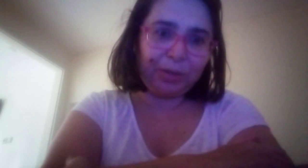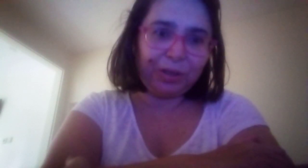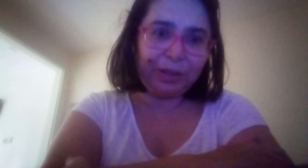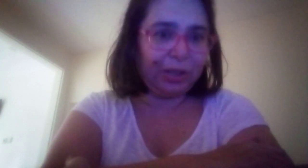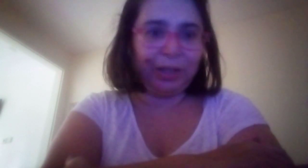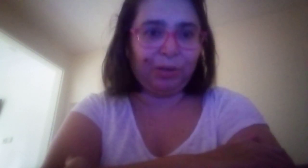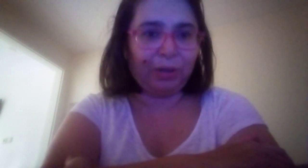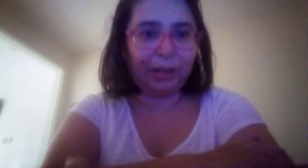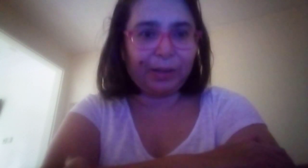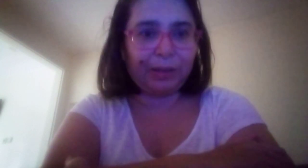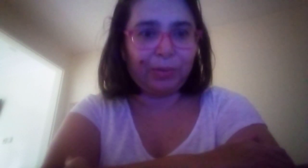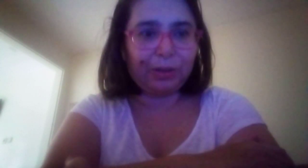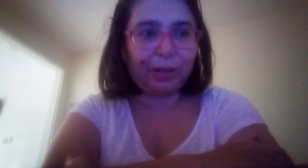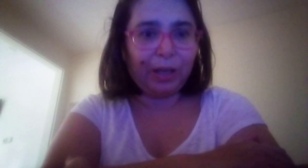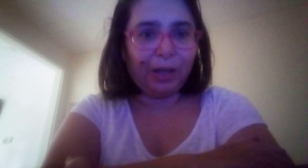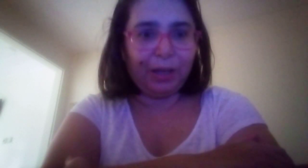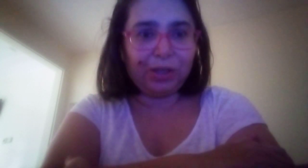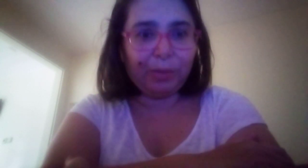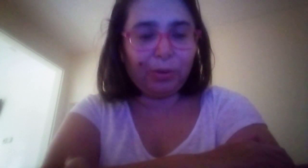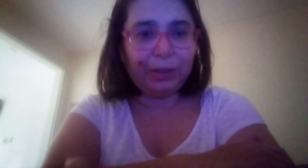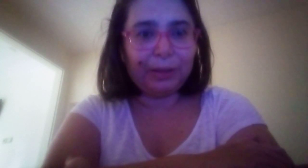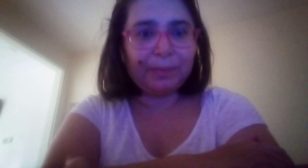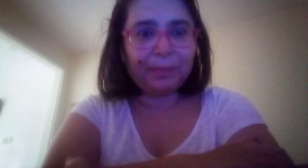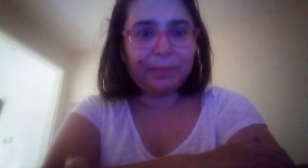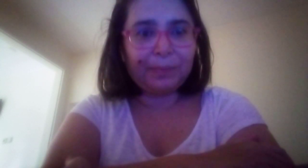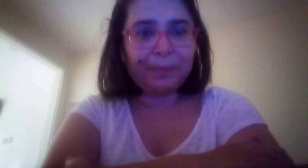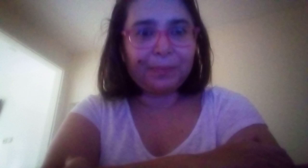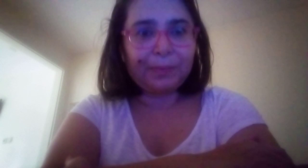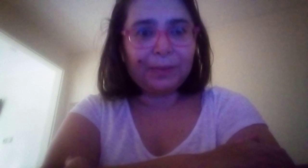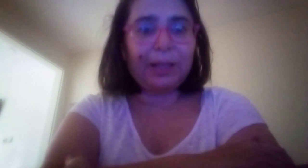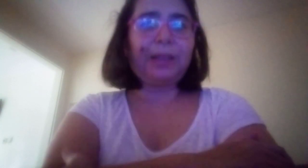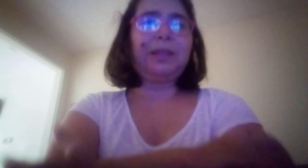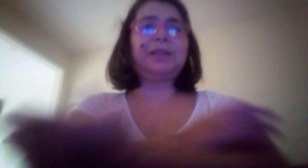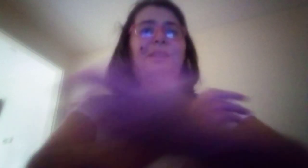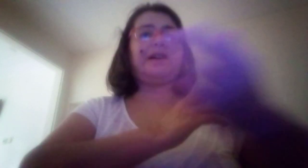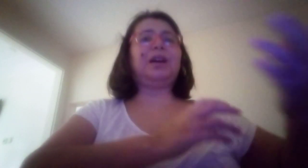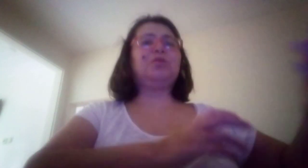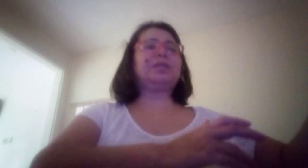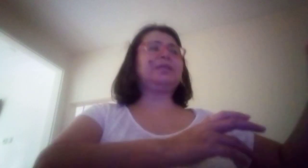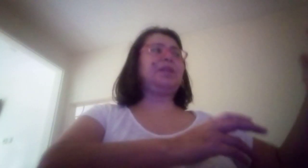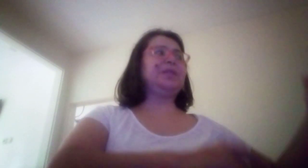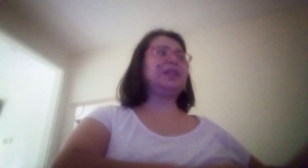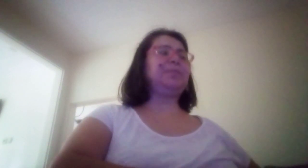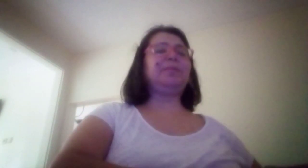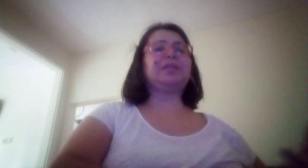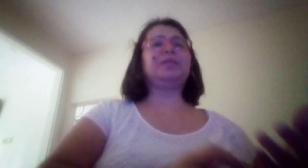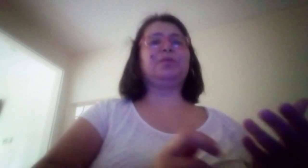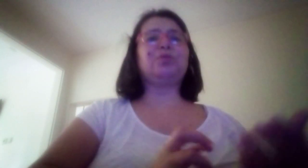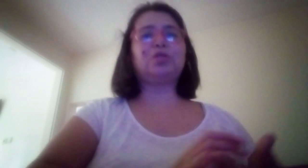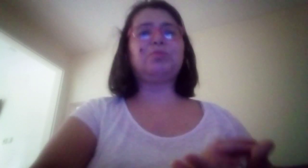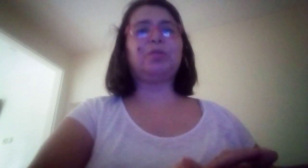işine gücüne de bak demiş İşte bu sanki insanlar daha öncesinde Abdest alıp namaz kılıp oruç tutmuyor muydu